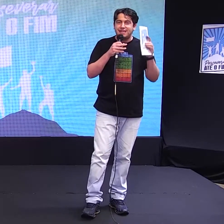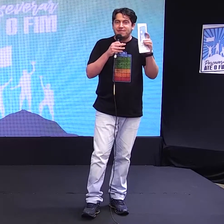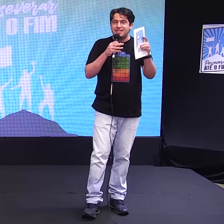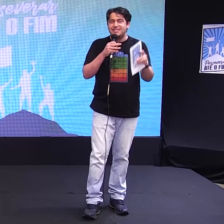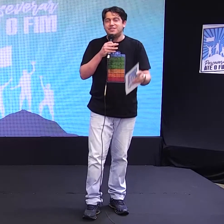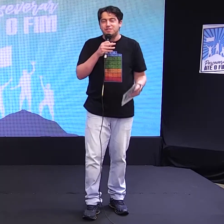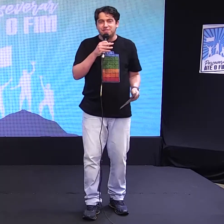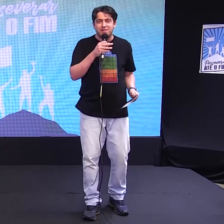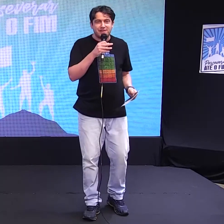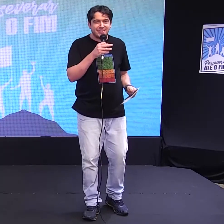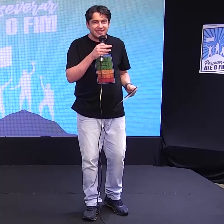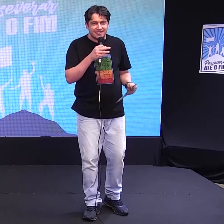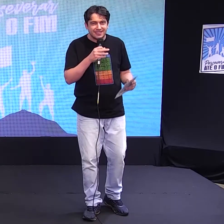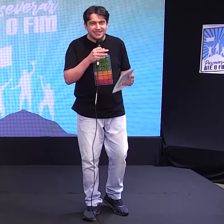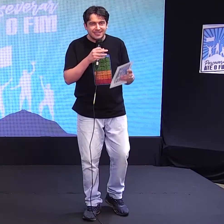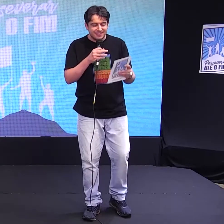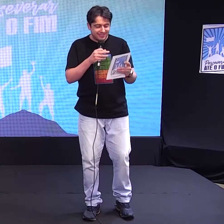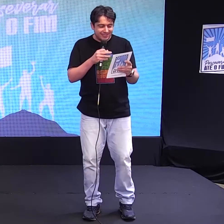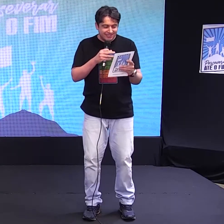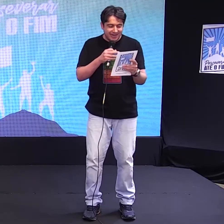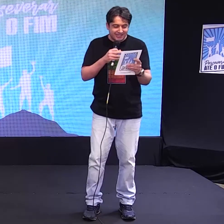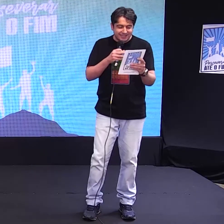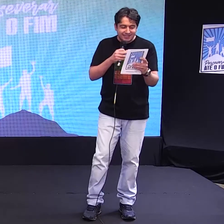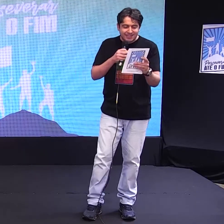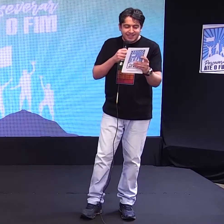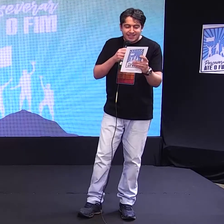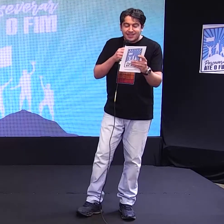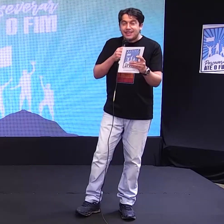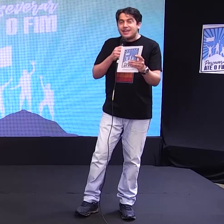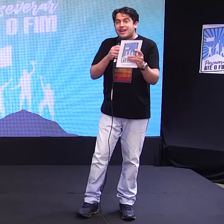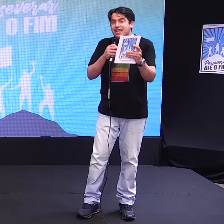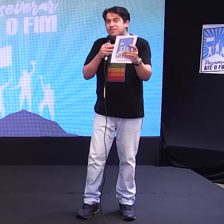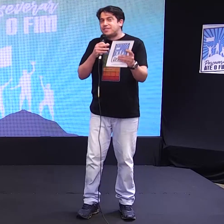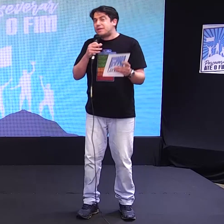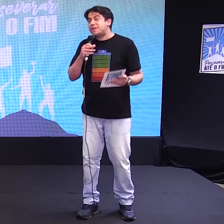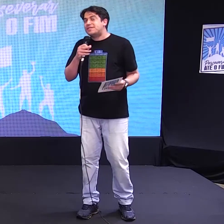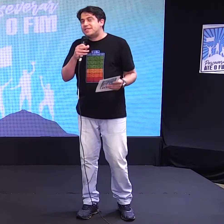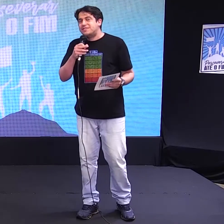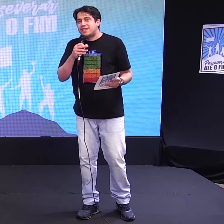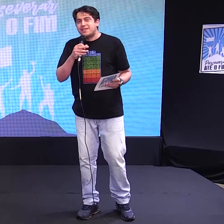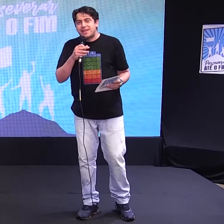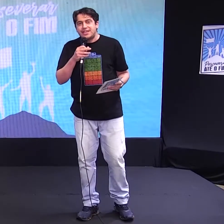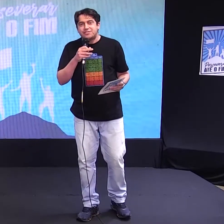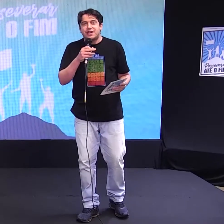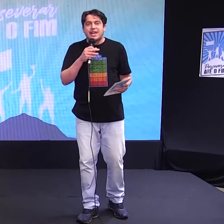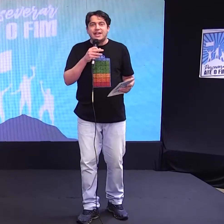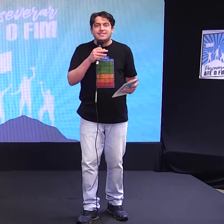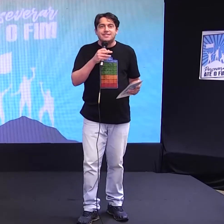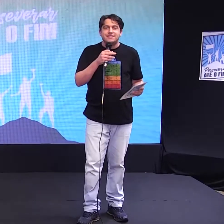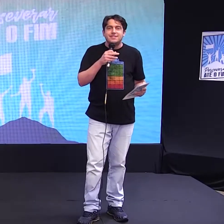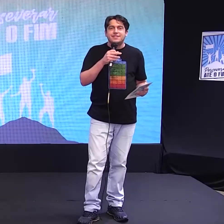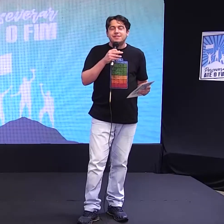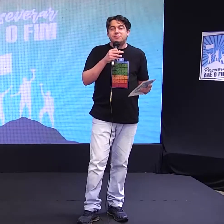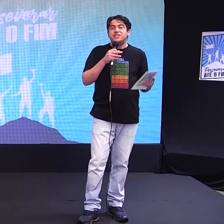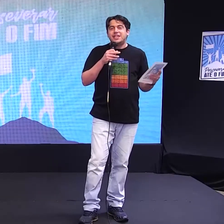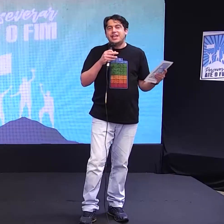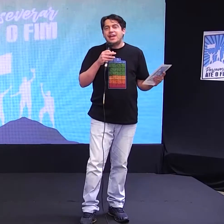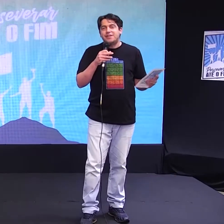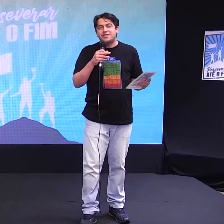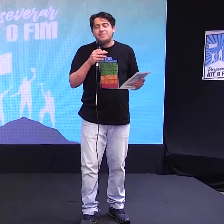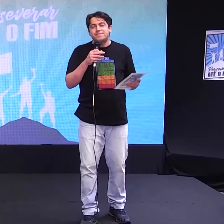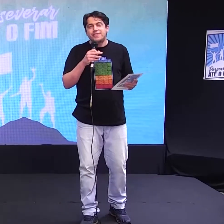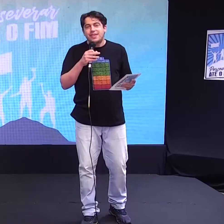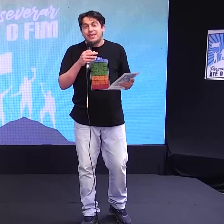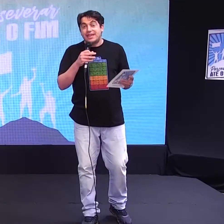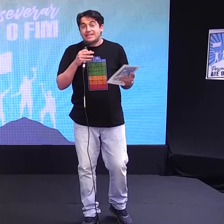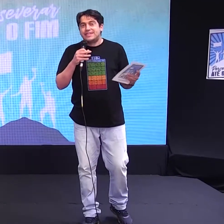vai aparecer, todos vão aparecer, certo? Aí você está pensando, né? Aí na sua casa, puxa, que legal,